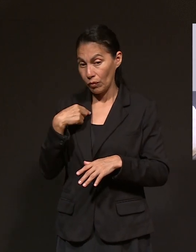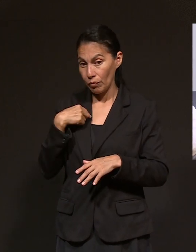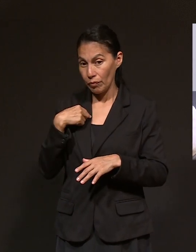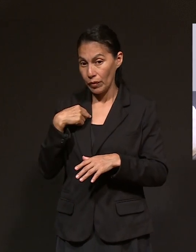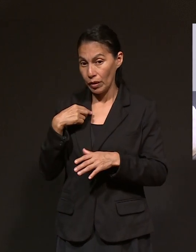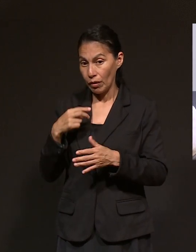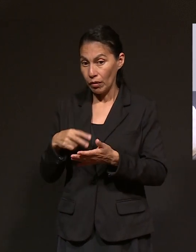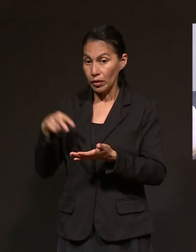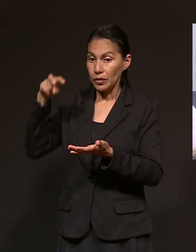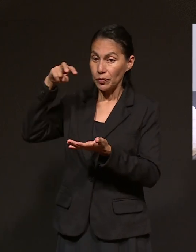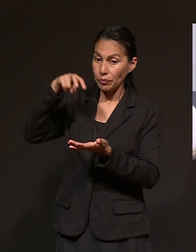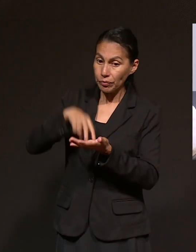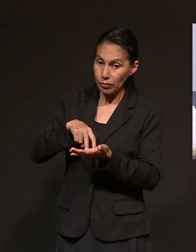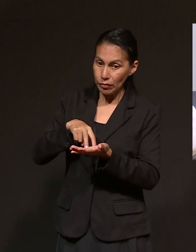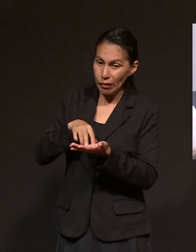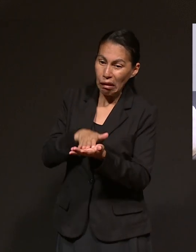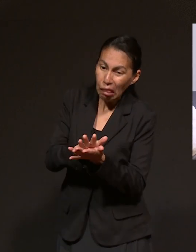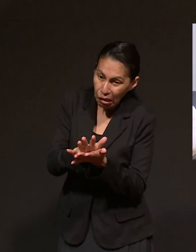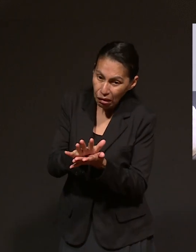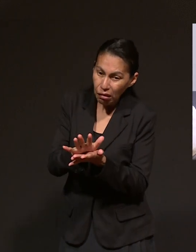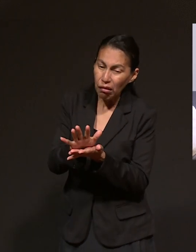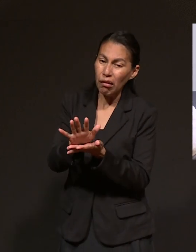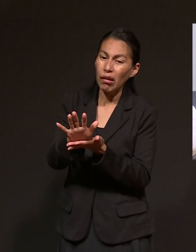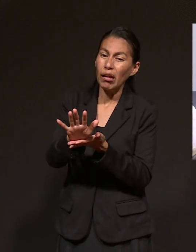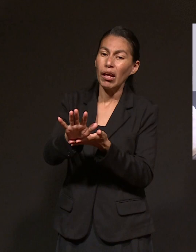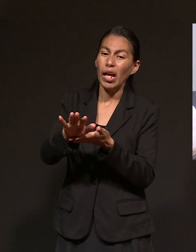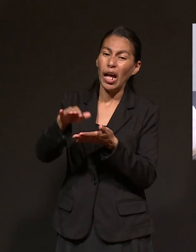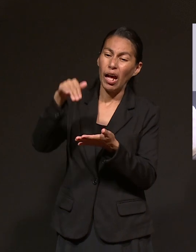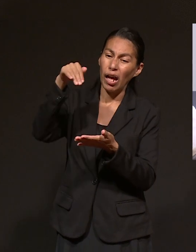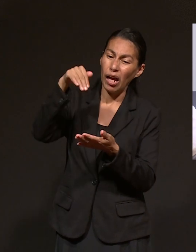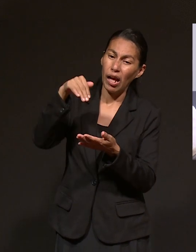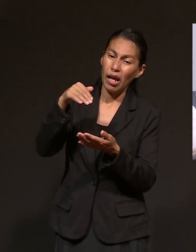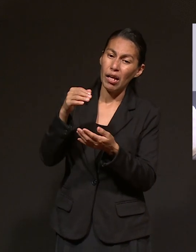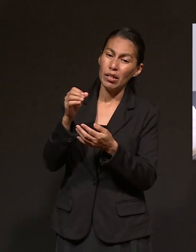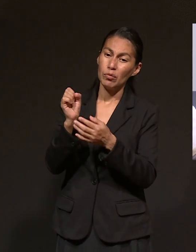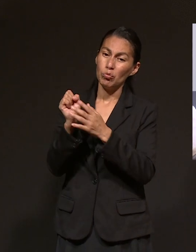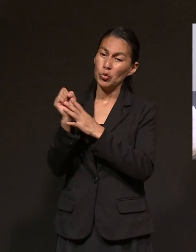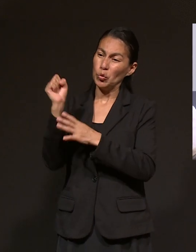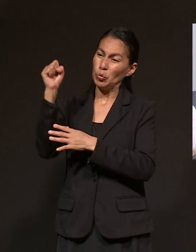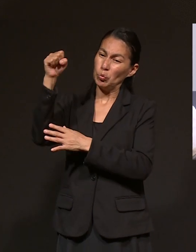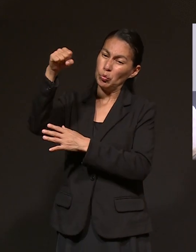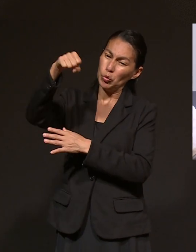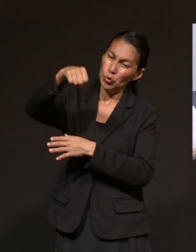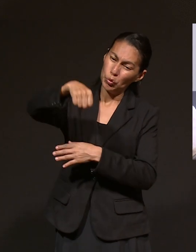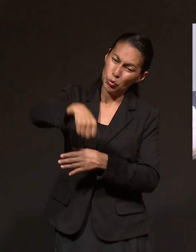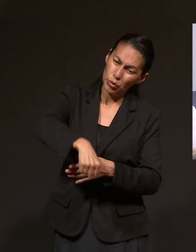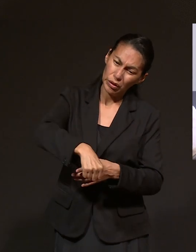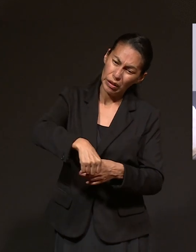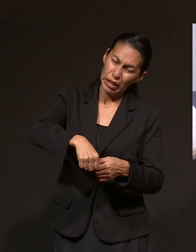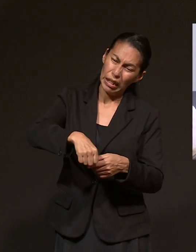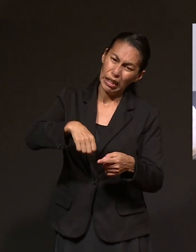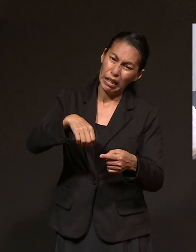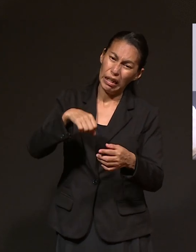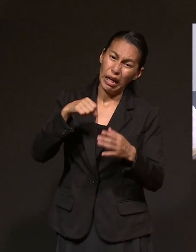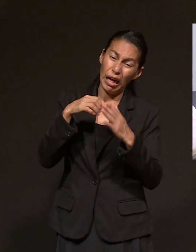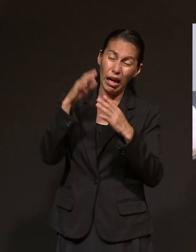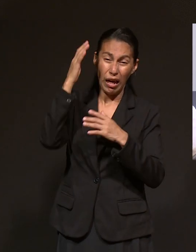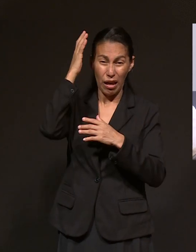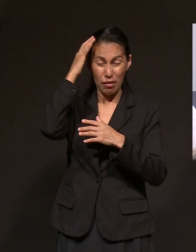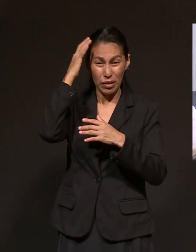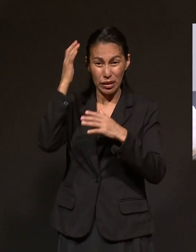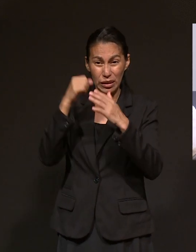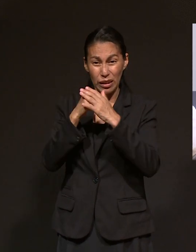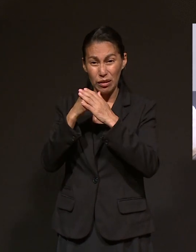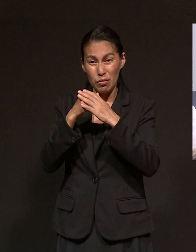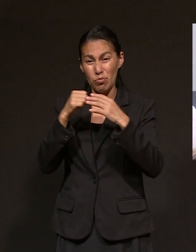ahí, brinqué y al caer me resbalé. Y me fui de cabeza en un hoyo, en un manantial.